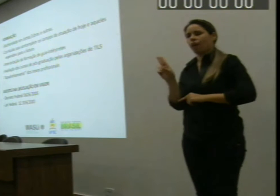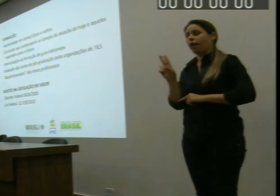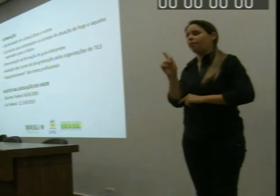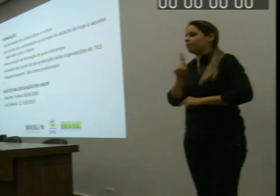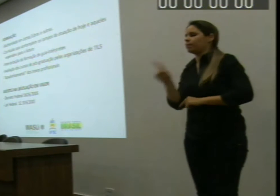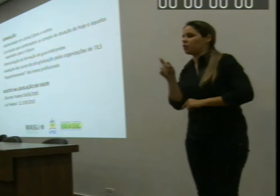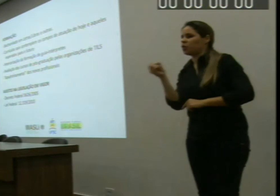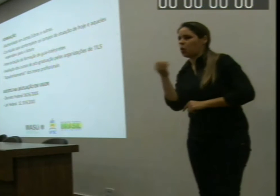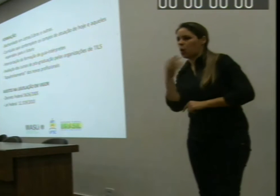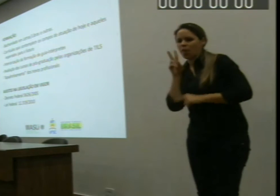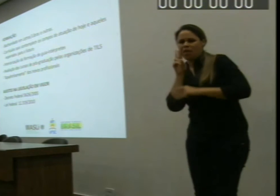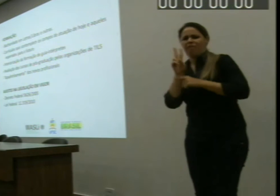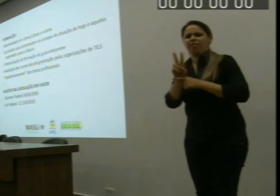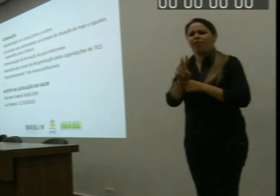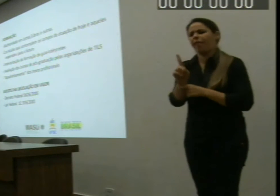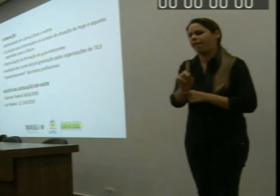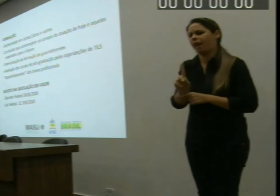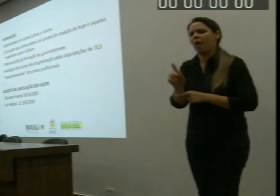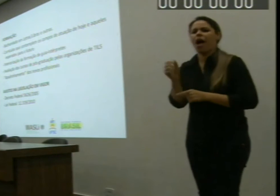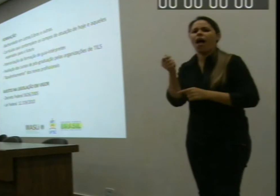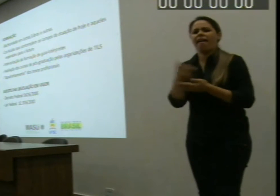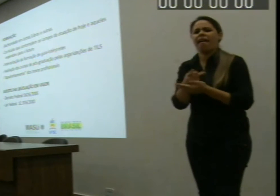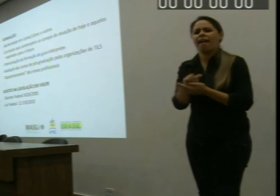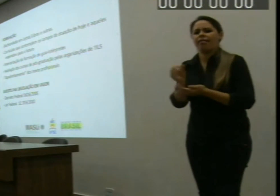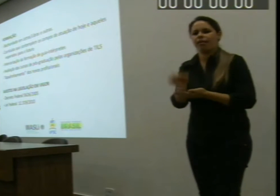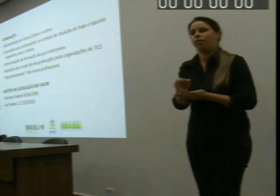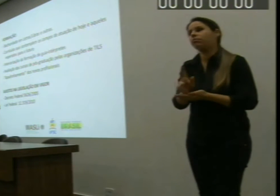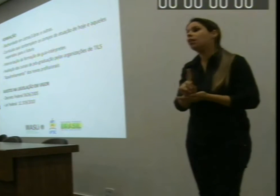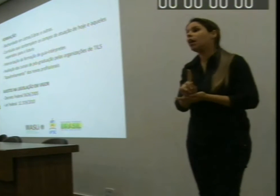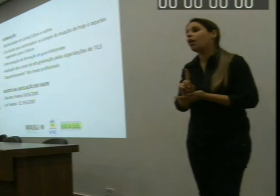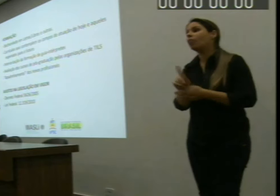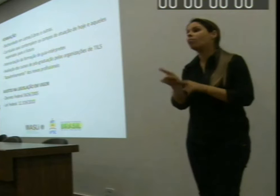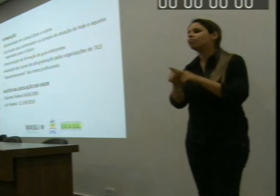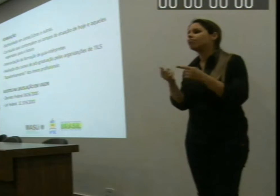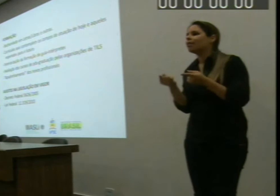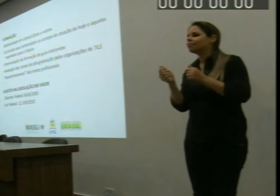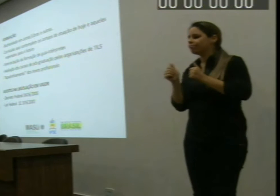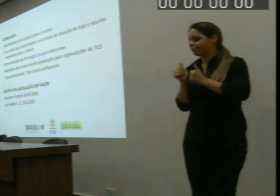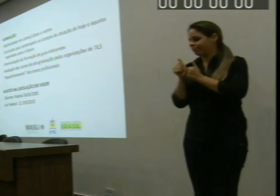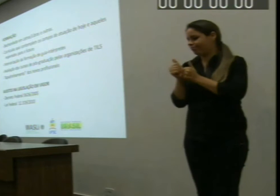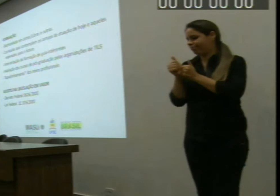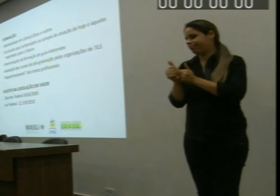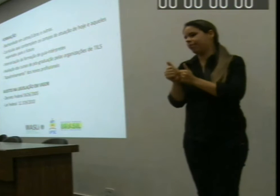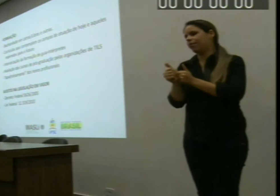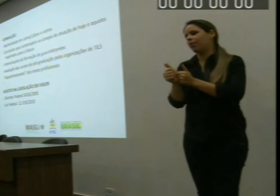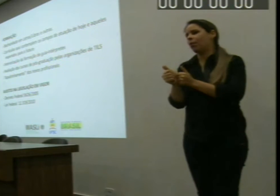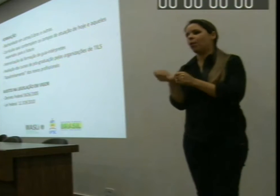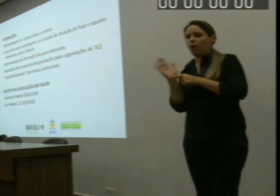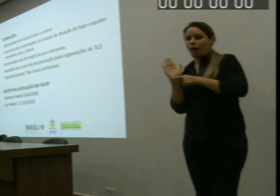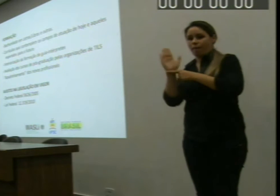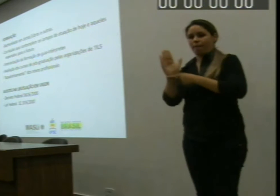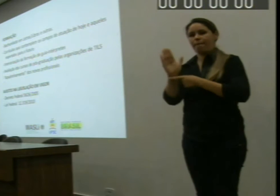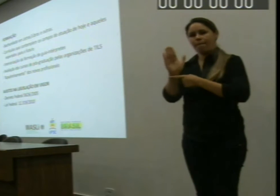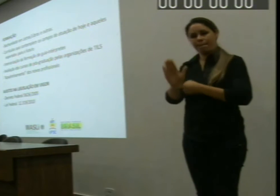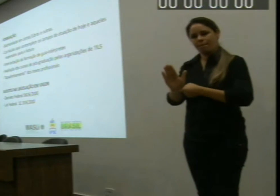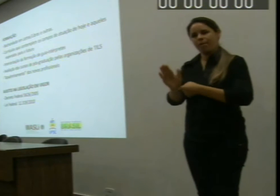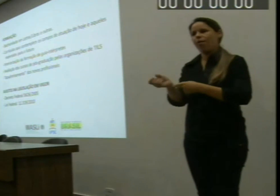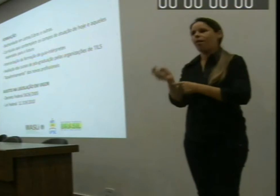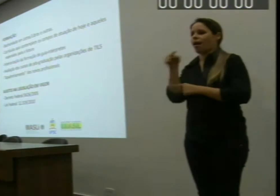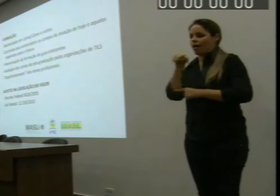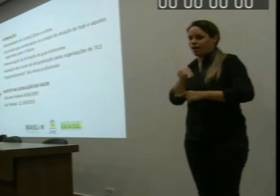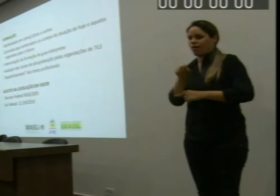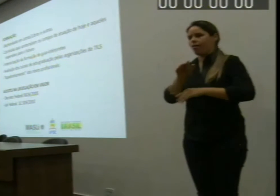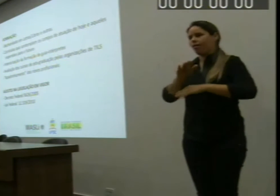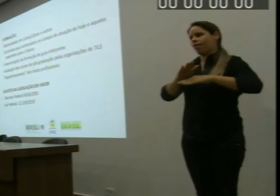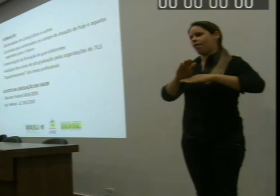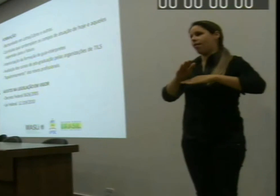errado não ele acompanha aquele intérprete para o intérprete evoluir e ficar provado inclusive pra comunidade que aquele